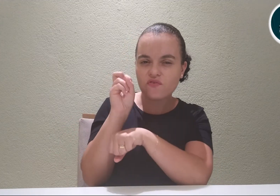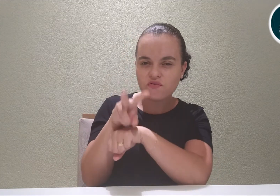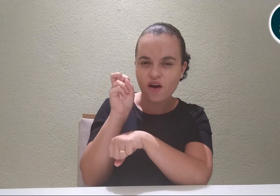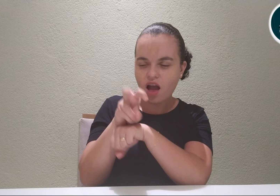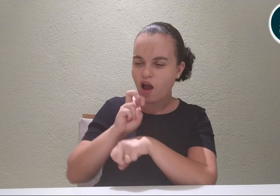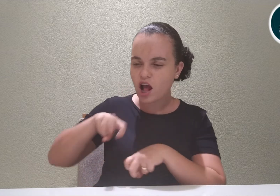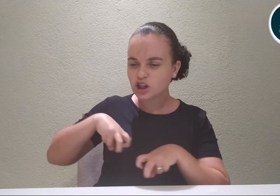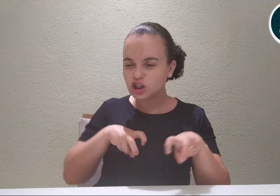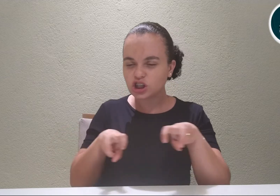venenosas.